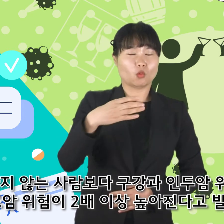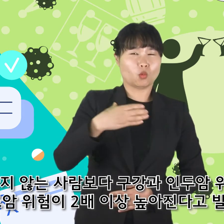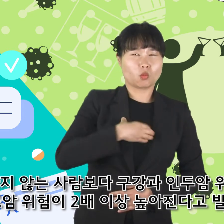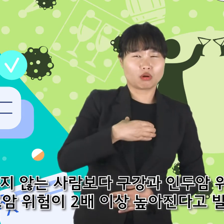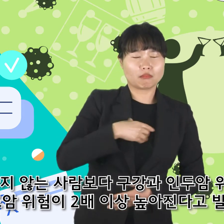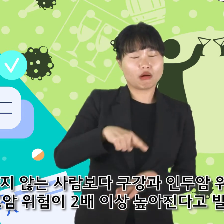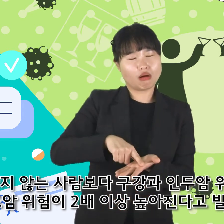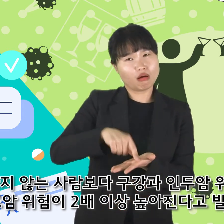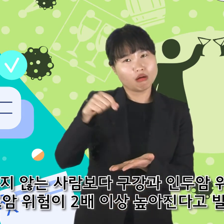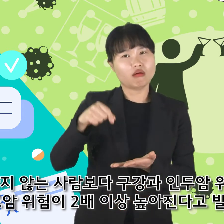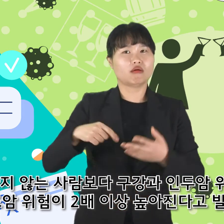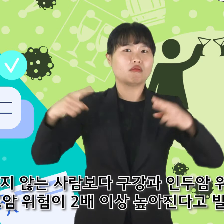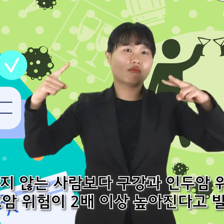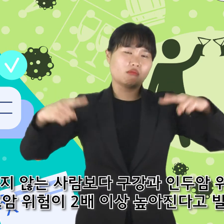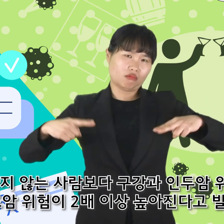2배,